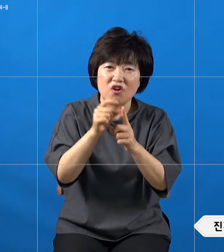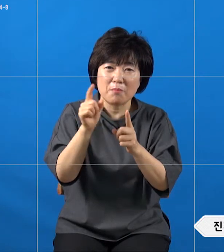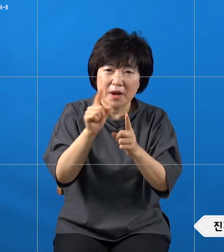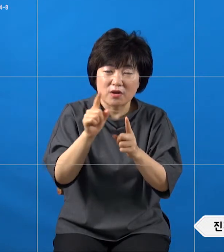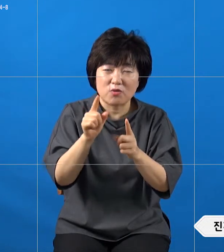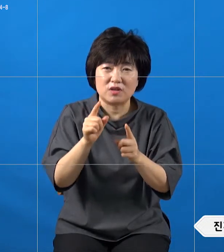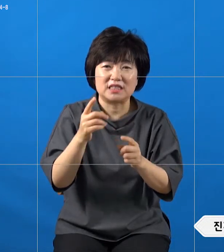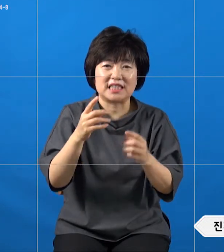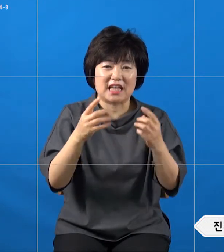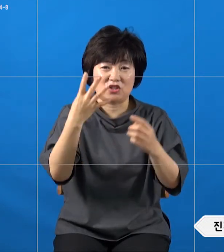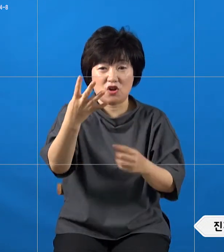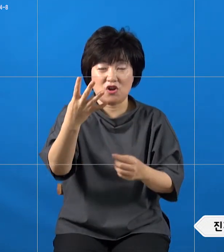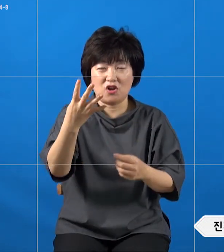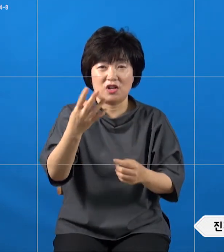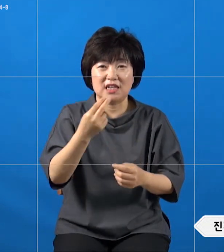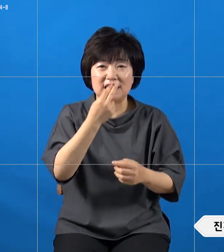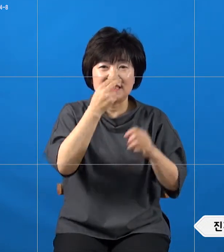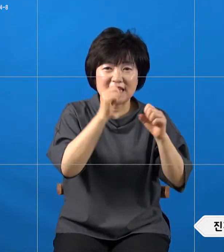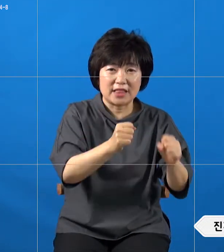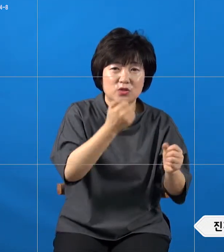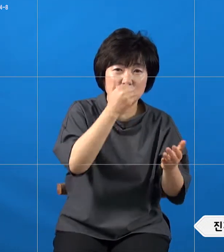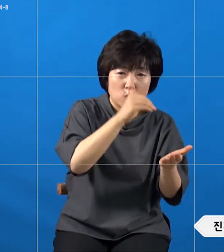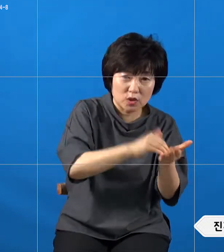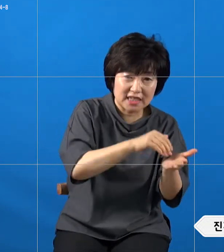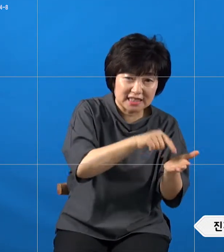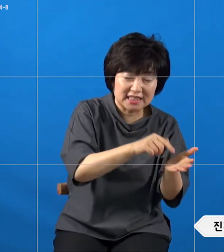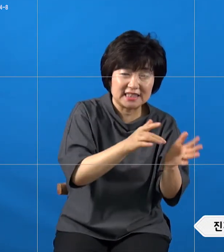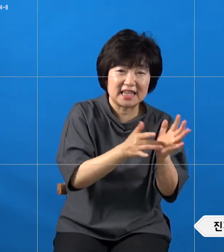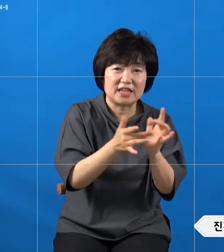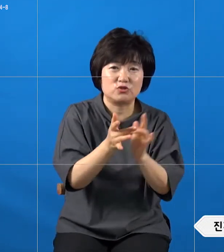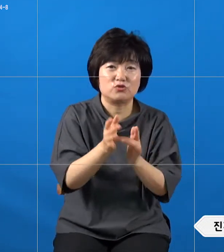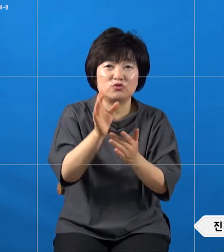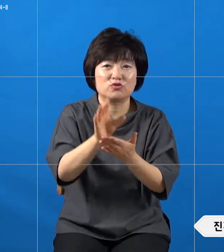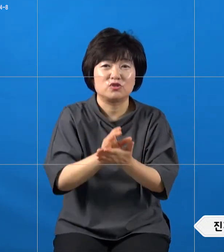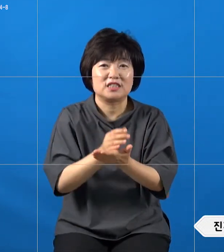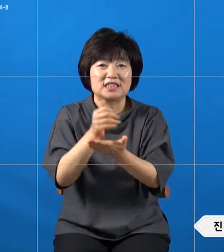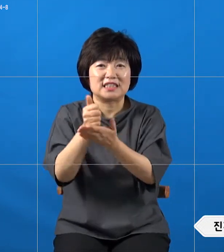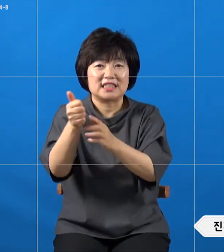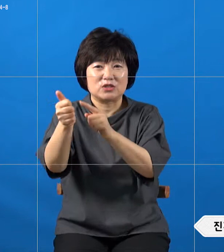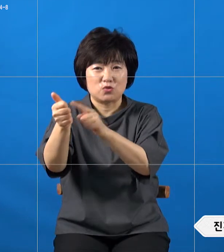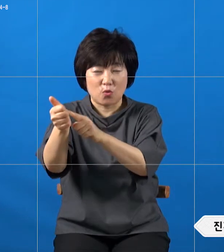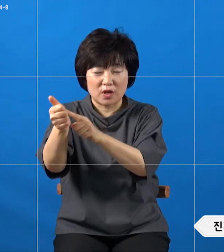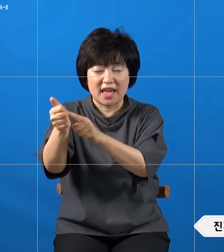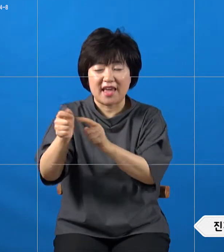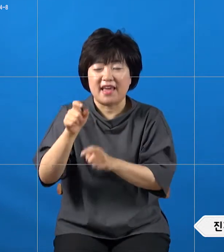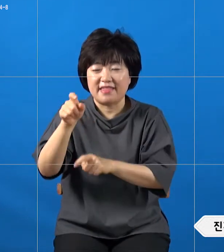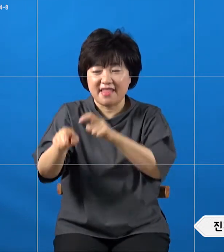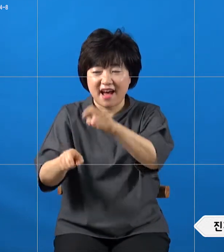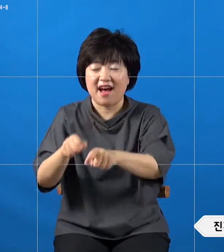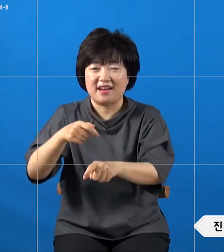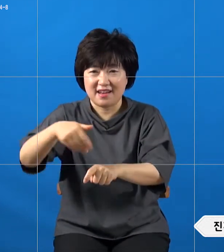등장합니다. 바로 4절, 산돌이신 예수께 나아가.